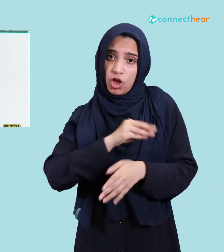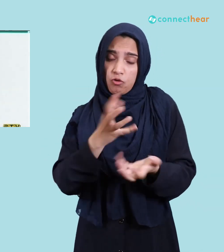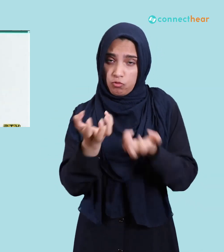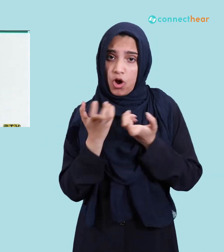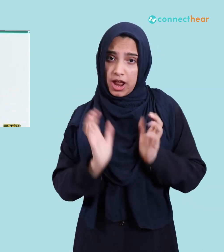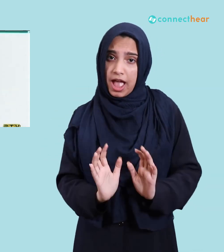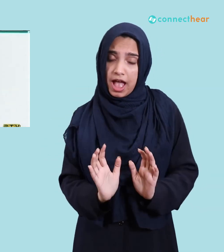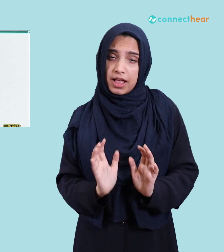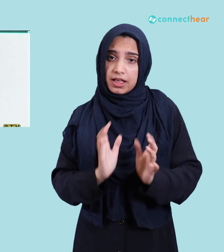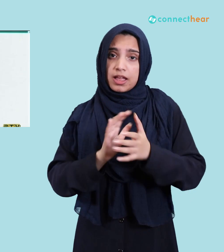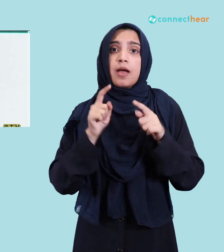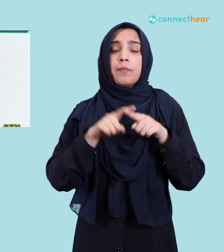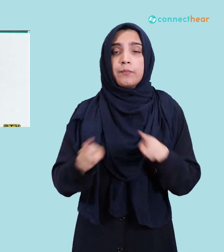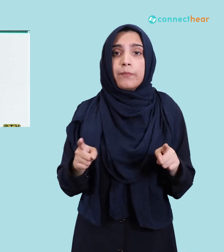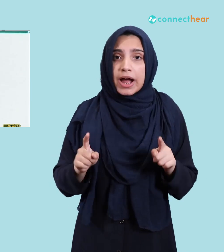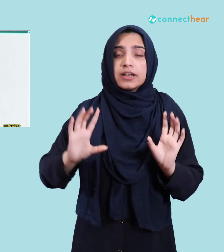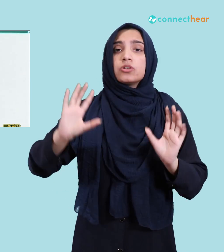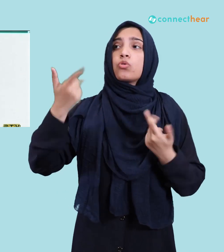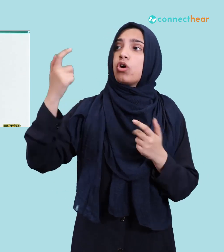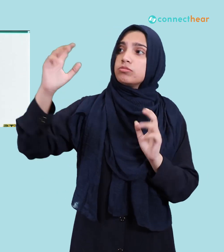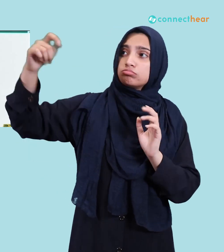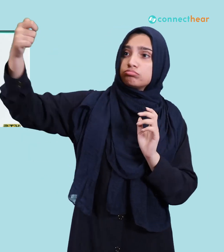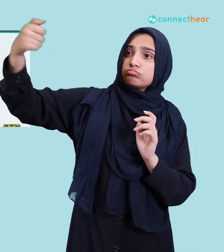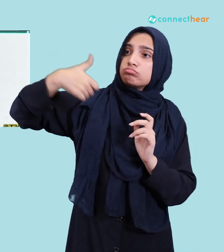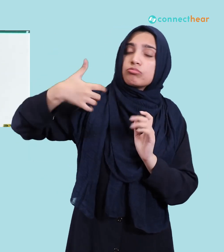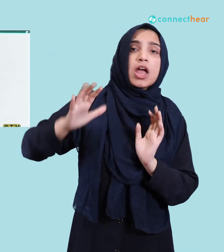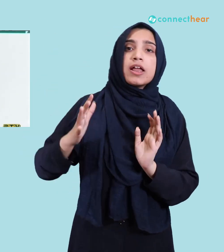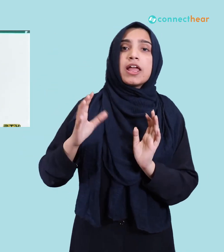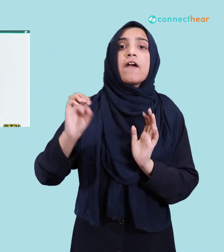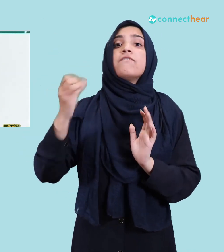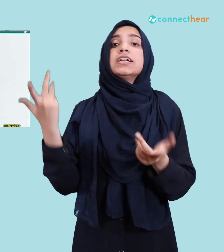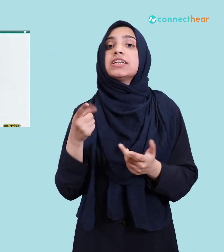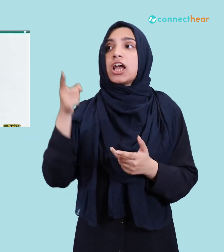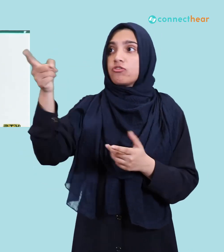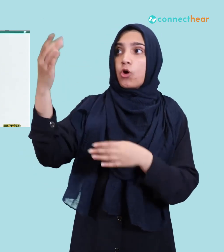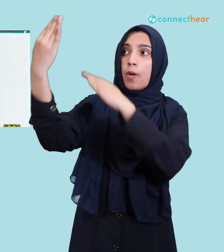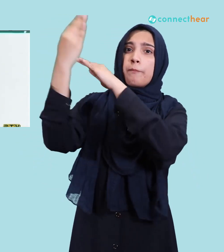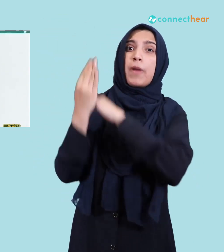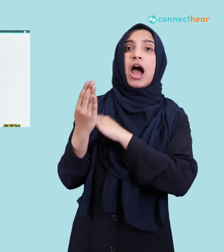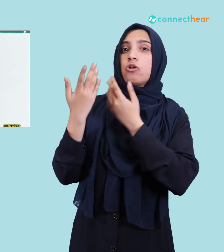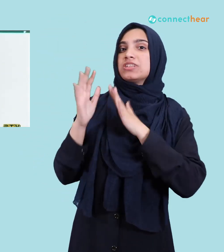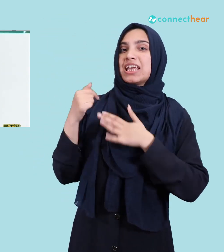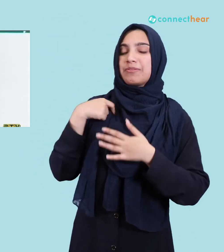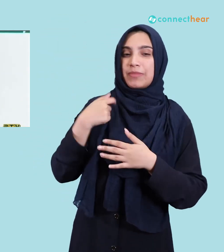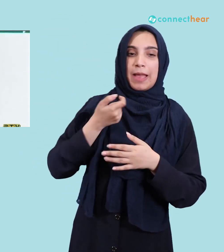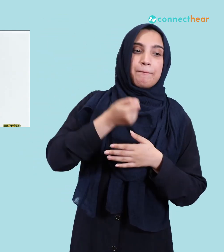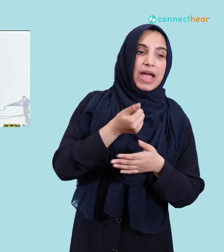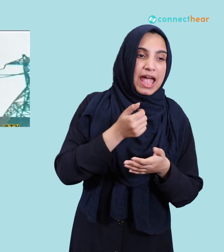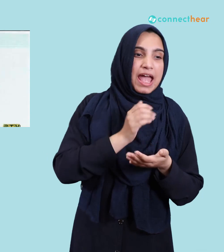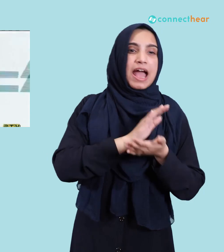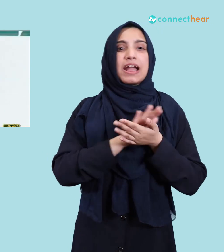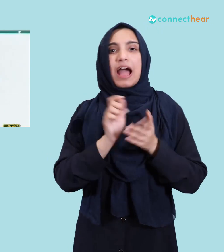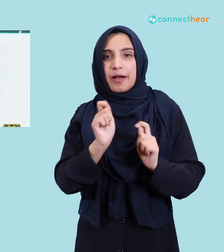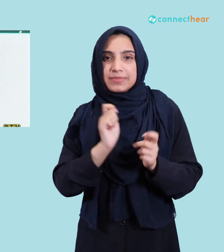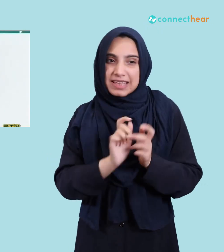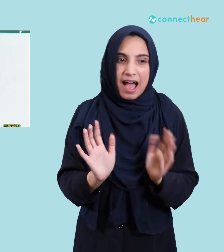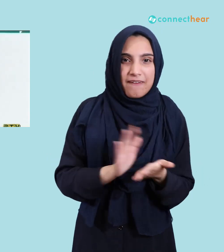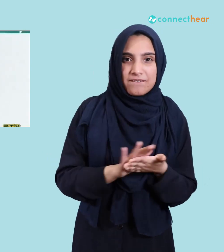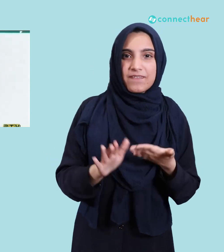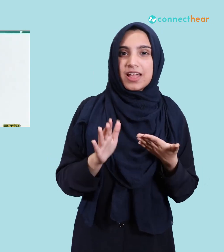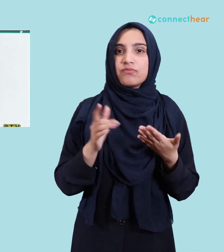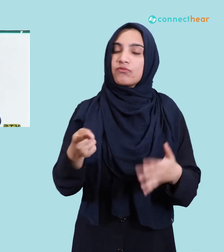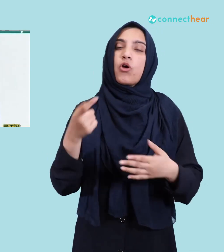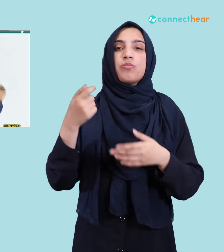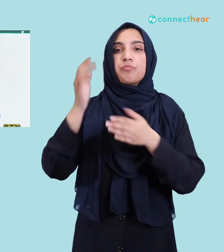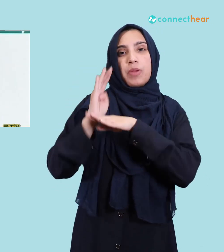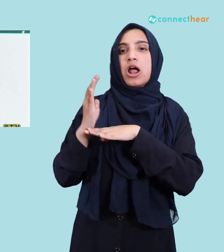لگاتا. تو انویسٹر ادھر آتا ہے جدھر اس کو پروفٹس ملیں. تو پروفٹس ملنے کے لیے گورنمنٹ